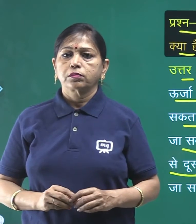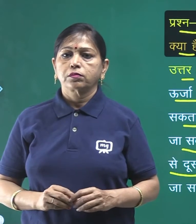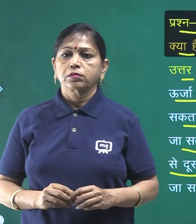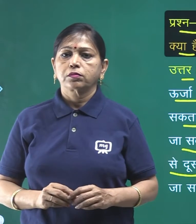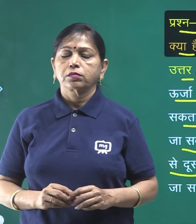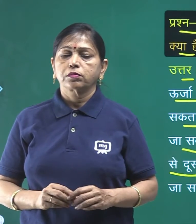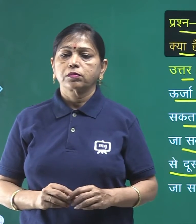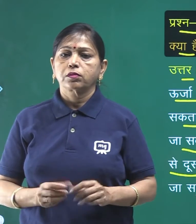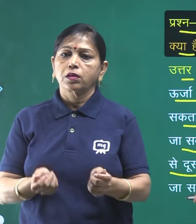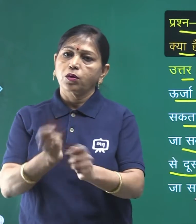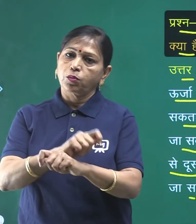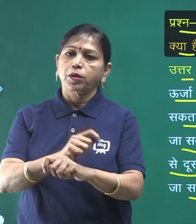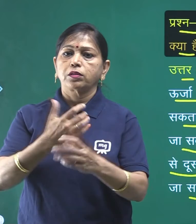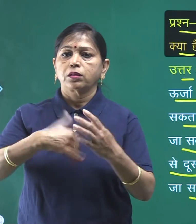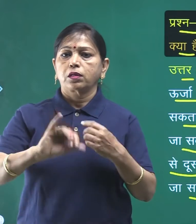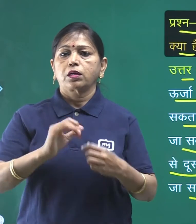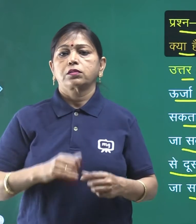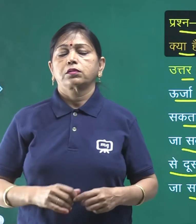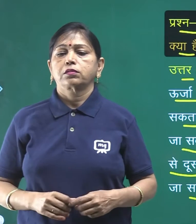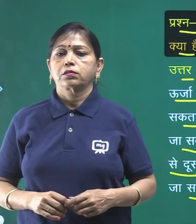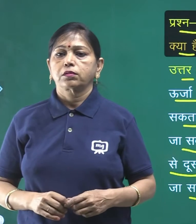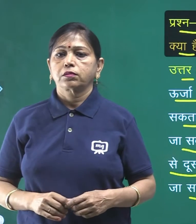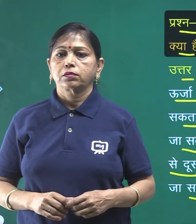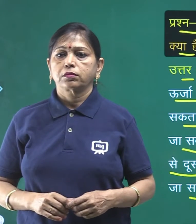रूपांतरित किया जा सकता है।